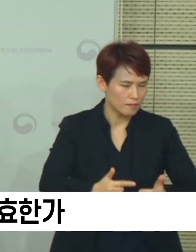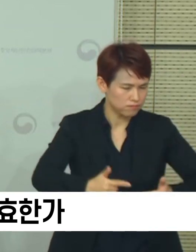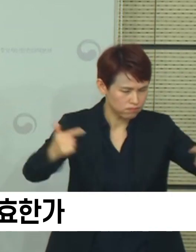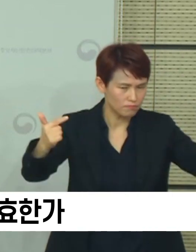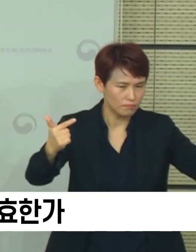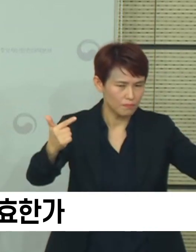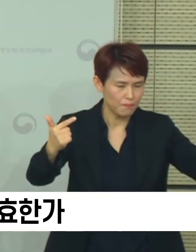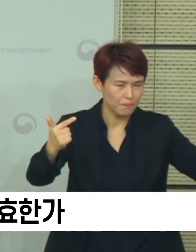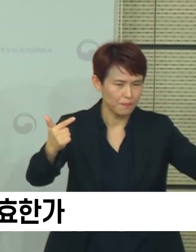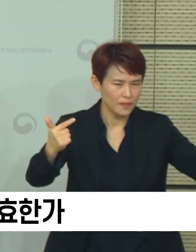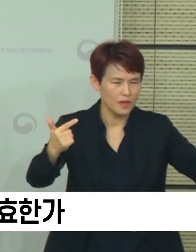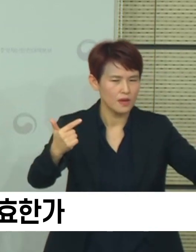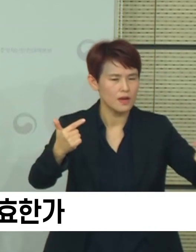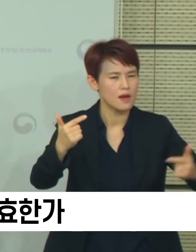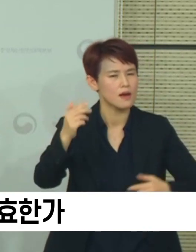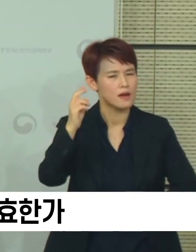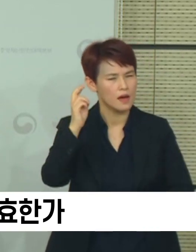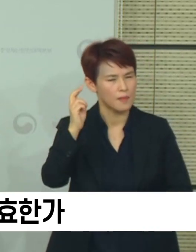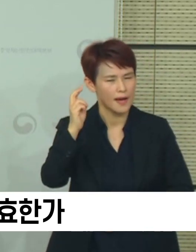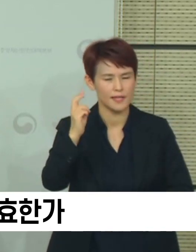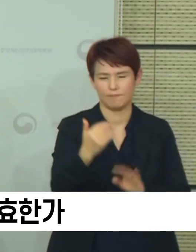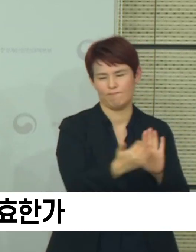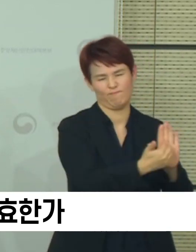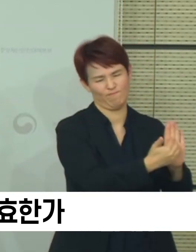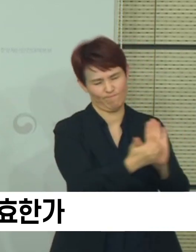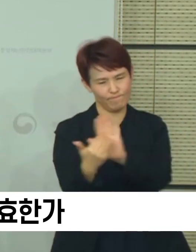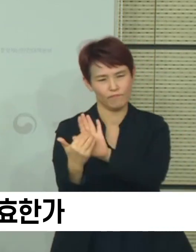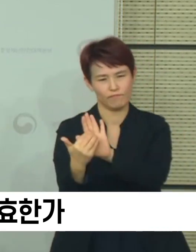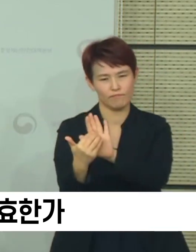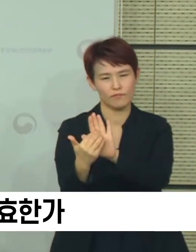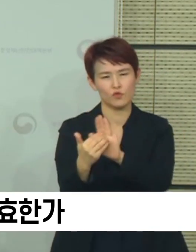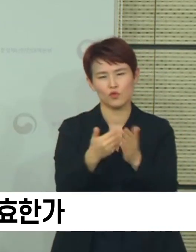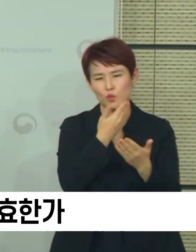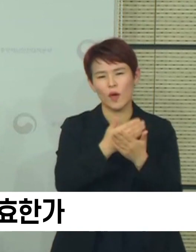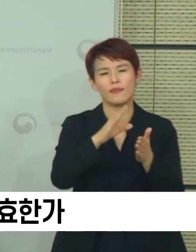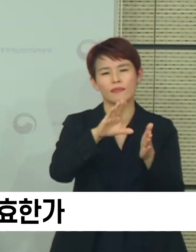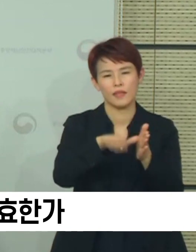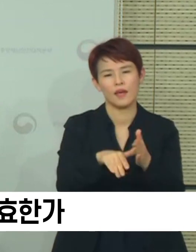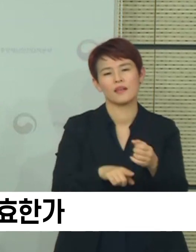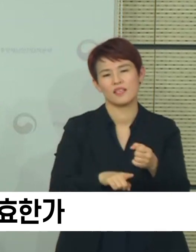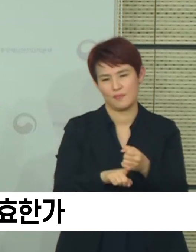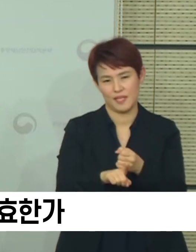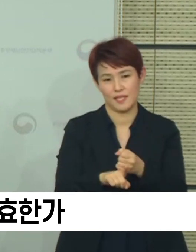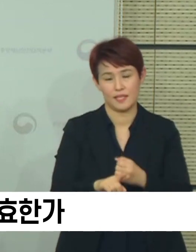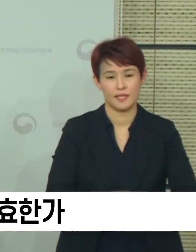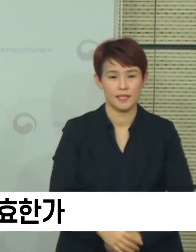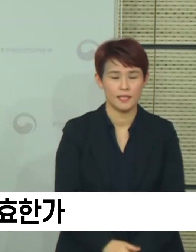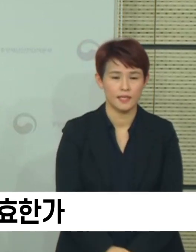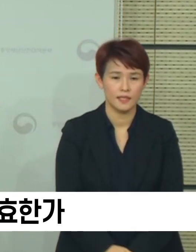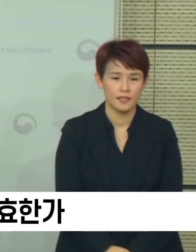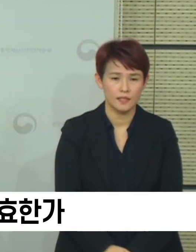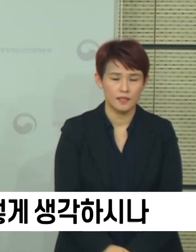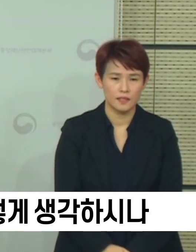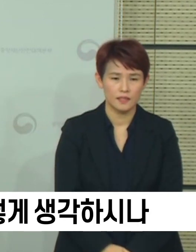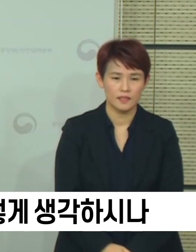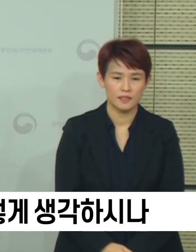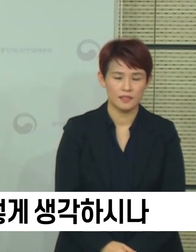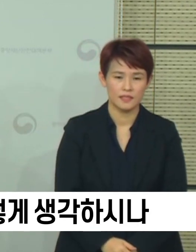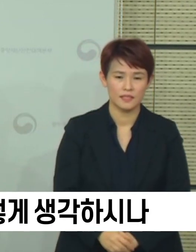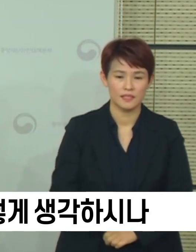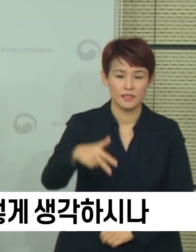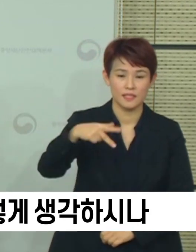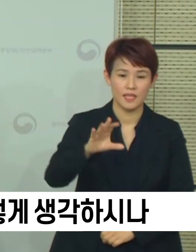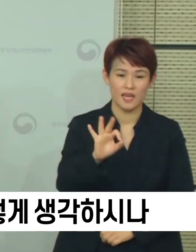늘어나는 이러한 그 추세를 최대한 방어해야 되는 엄중한 시기다라는 의미로 저는 이해를 했습니다. JP모건